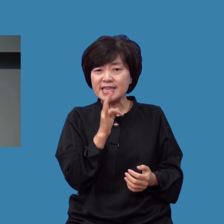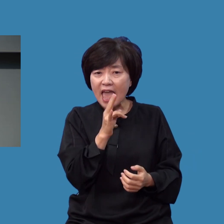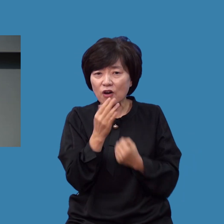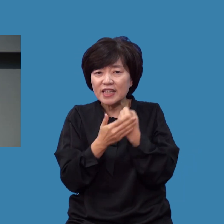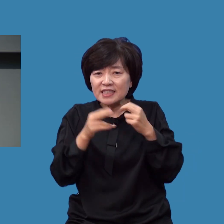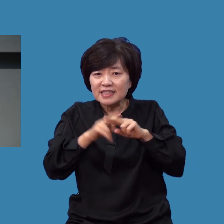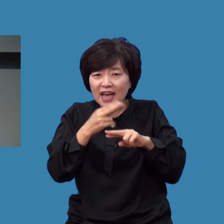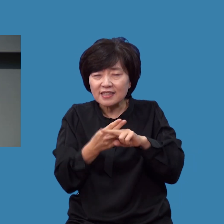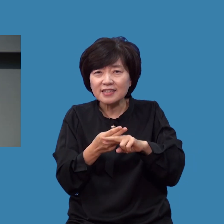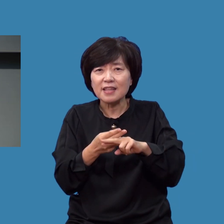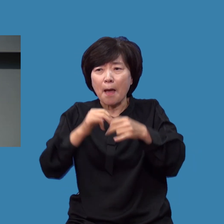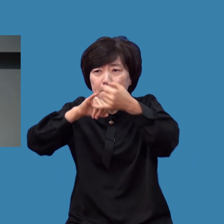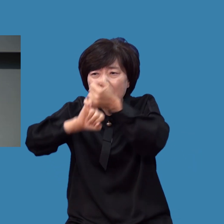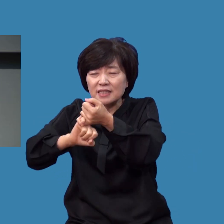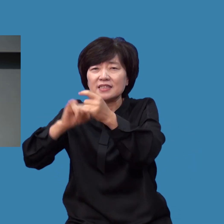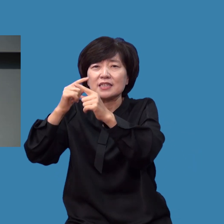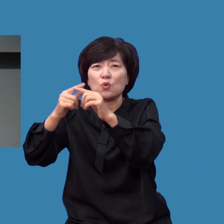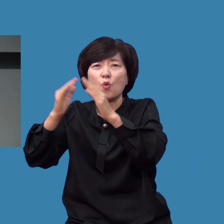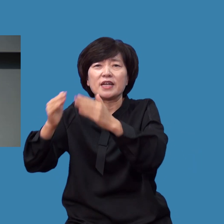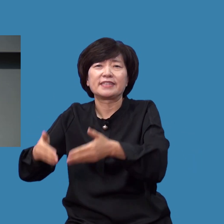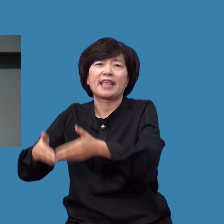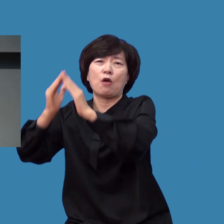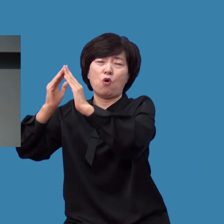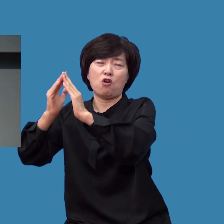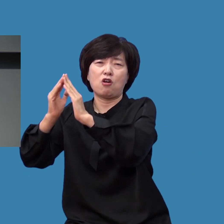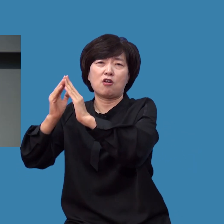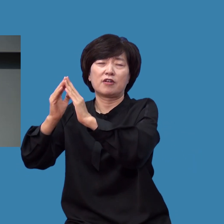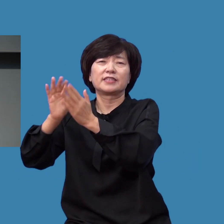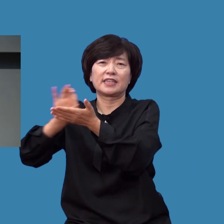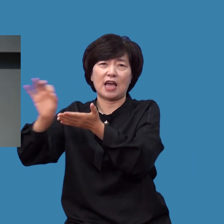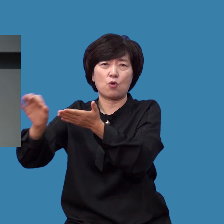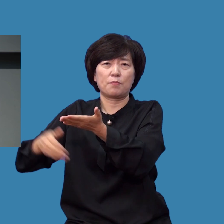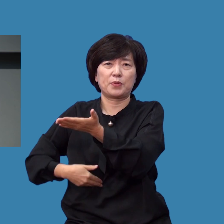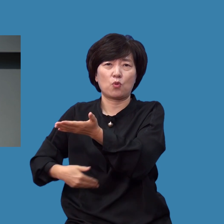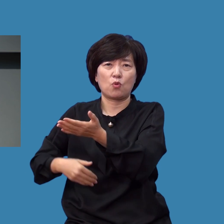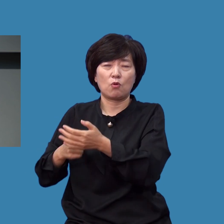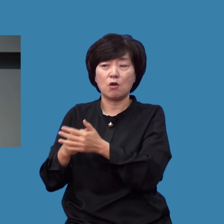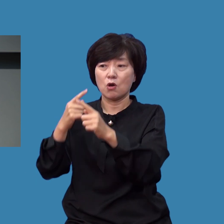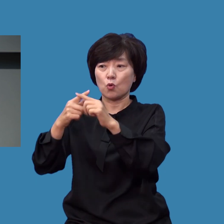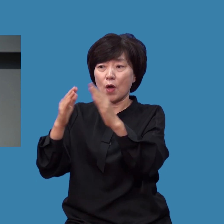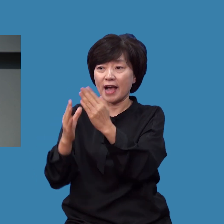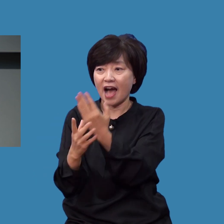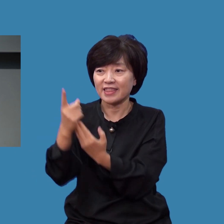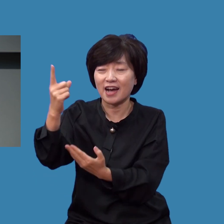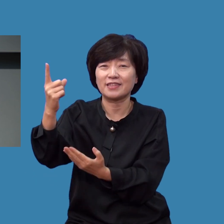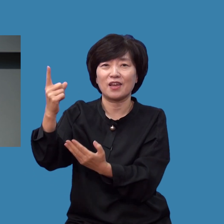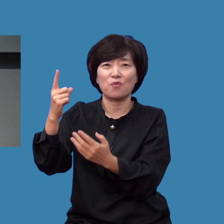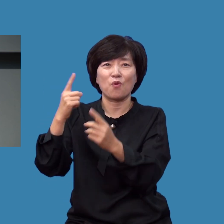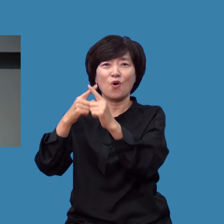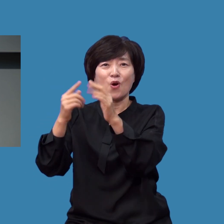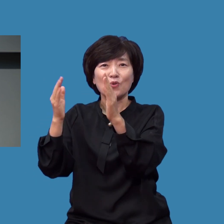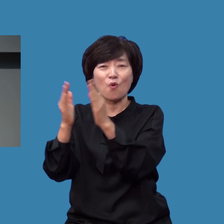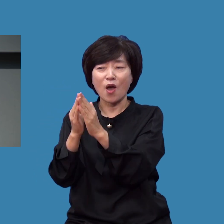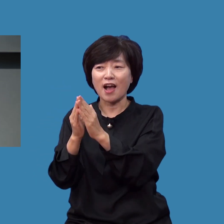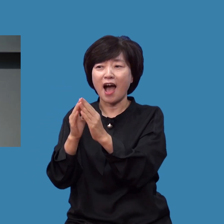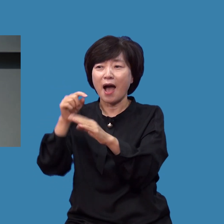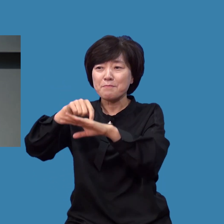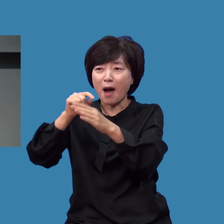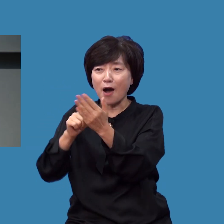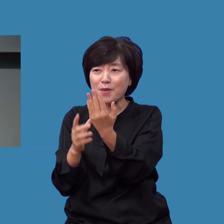은사냐면 교회를 세우는 은사예요. 그래서 교회가 더 하나가 되고 교회가 더 한마음이 되고 교회가